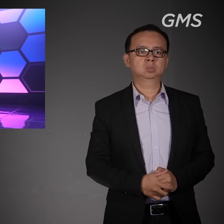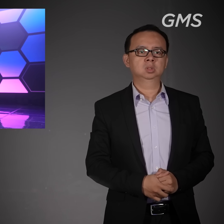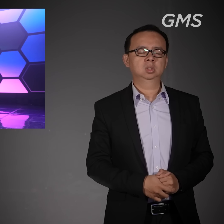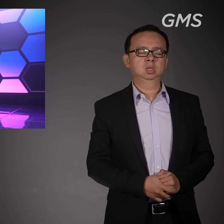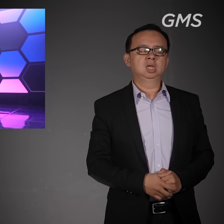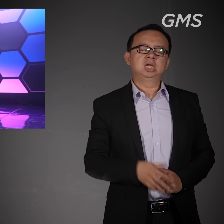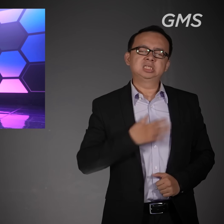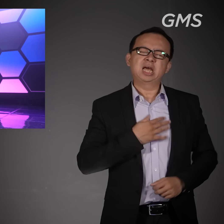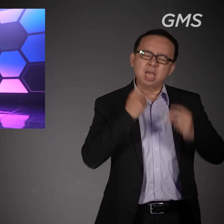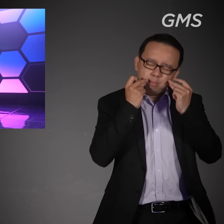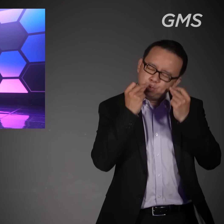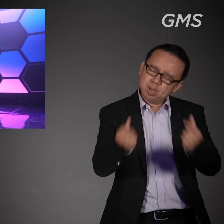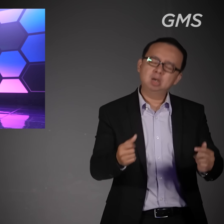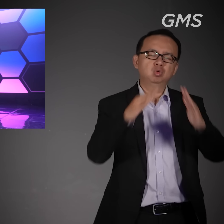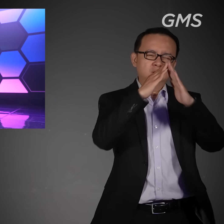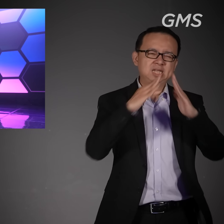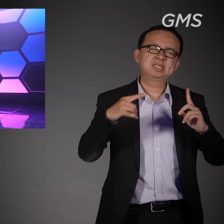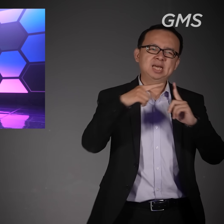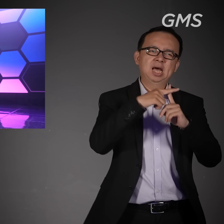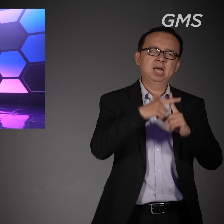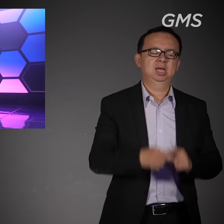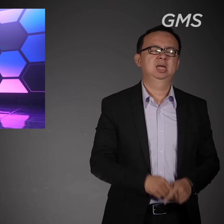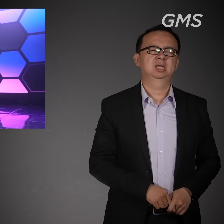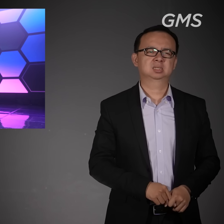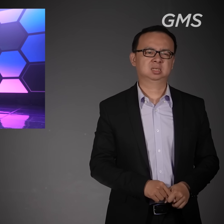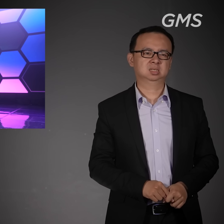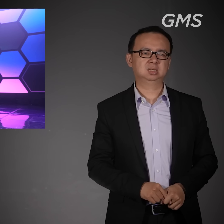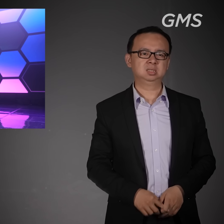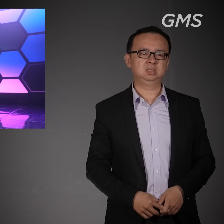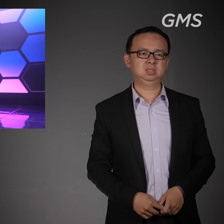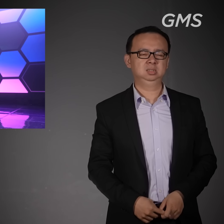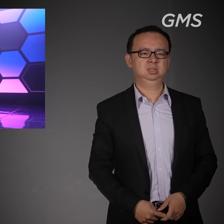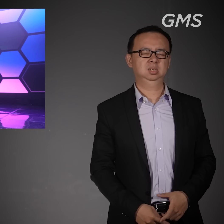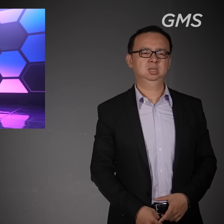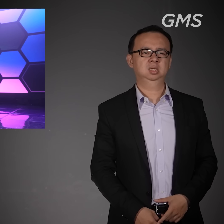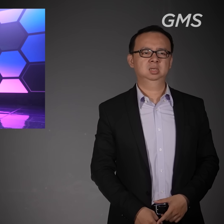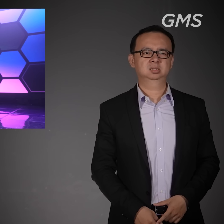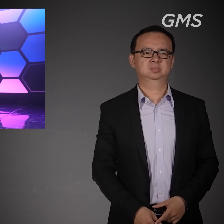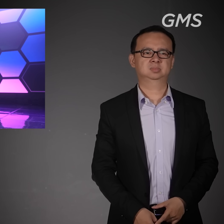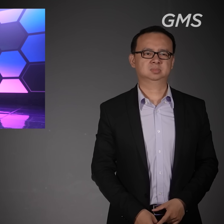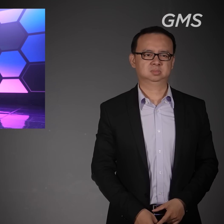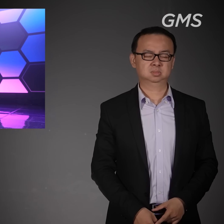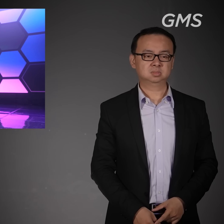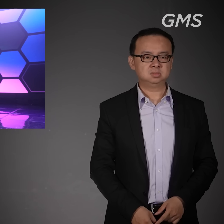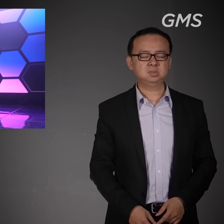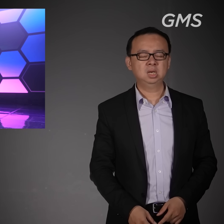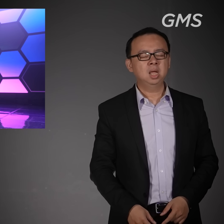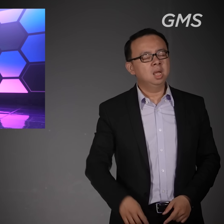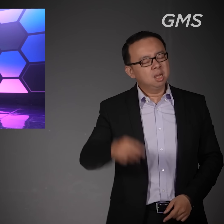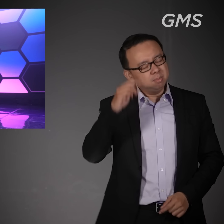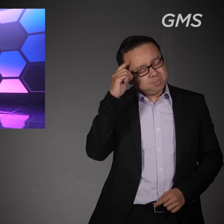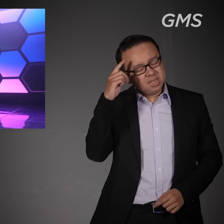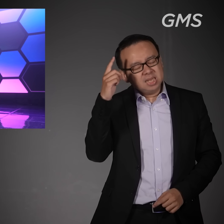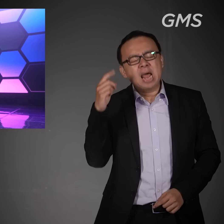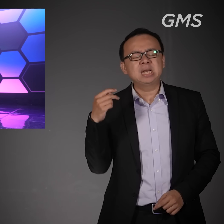Online saja. Kalau untuk diri sendiri, pikiran bukan misi, bukan untuk jiwa-jiwa, kehadiran di